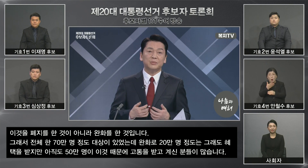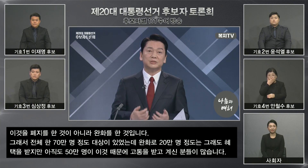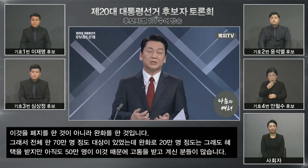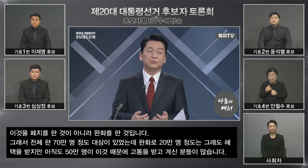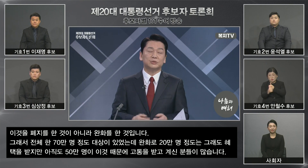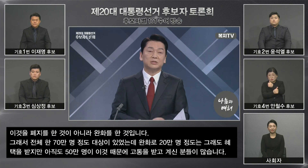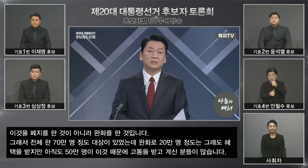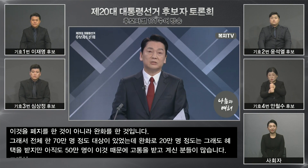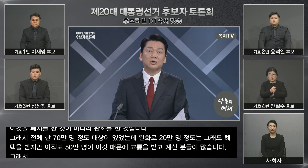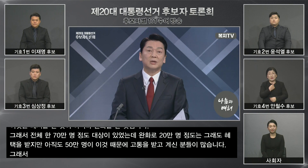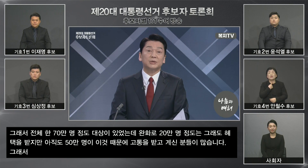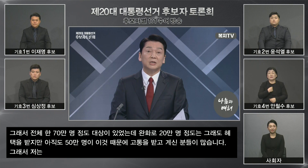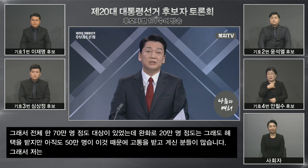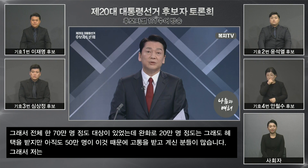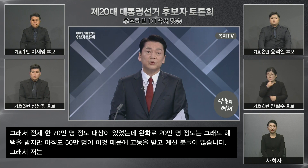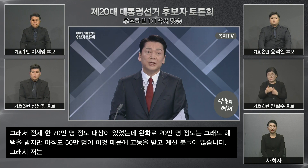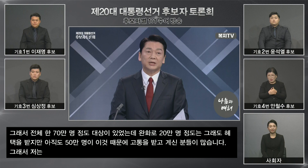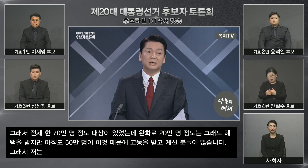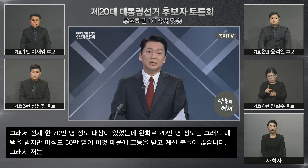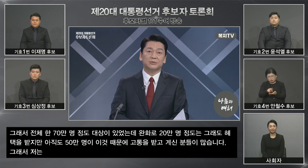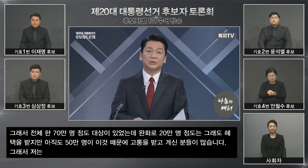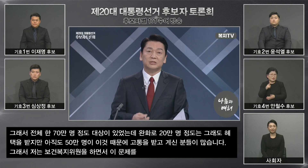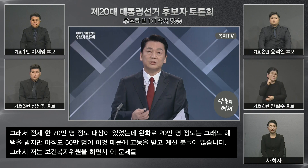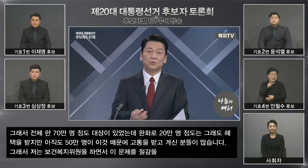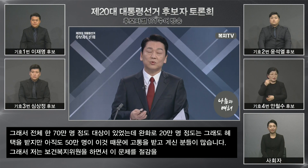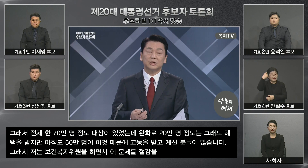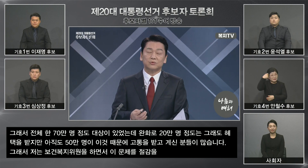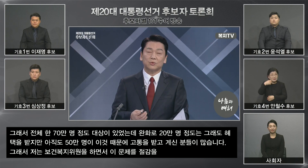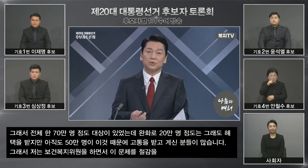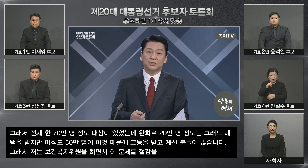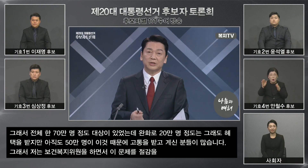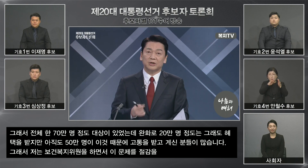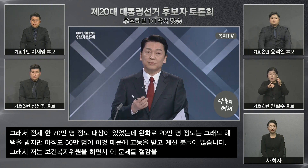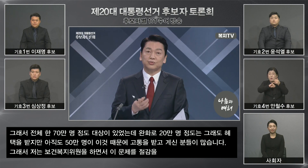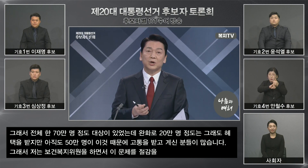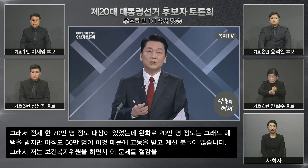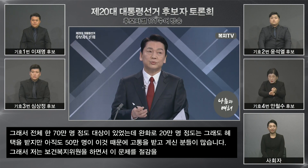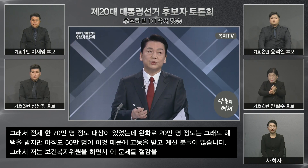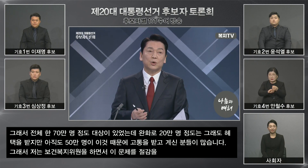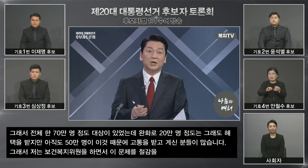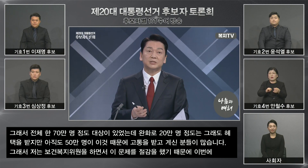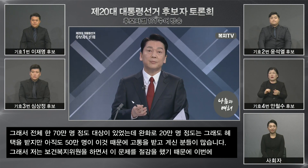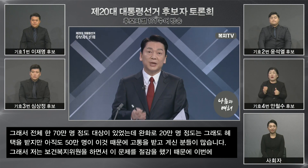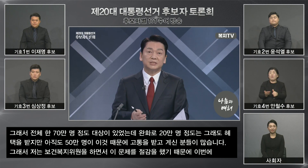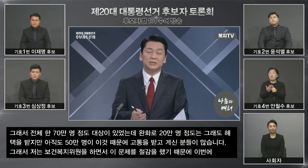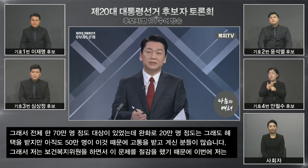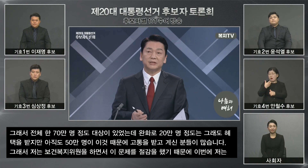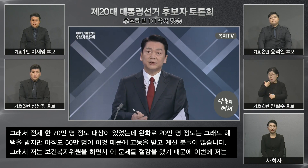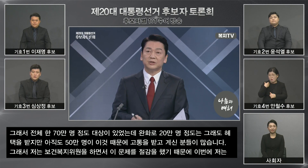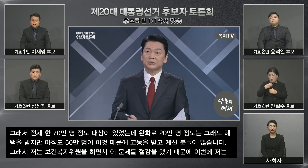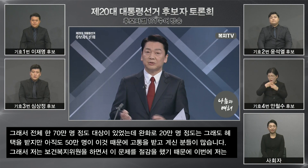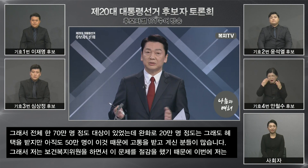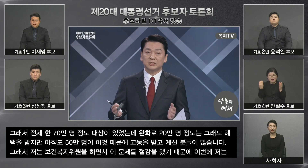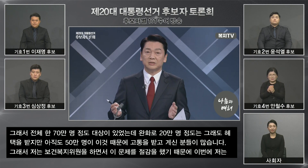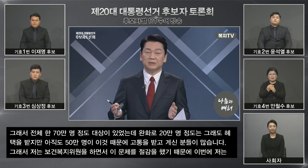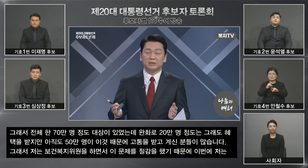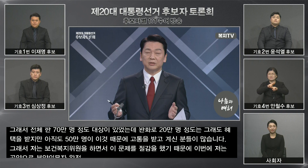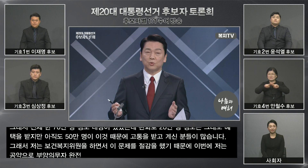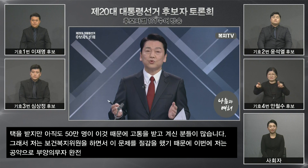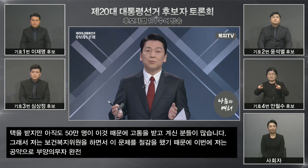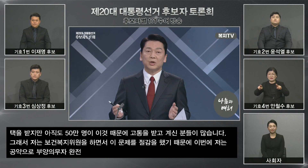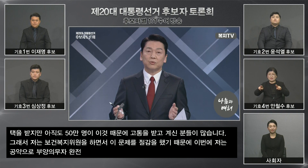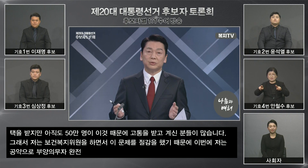보건복지위원을 하면서 이 문제를 절감을 했기 때문에 이번에 저는 공약으로 부양 의무자 완전 폐지, 그래서